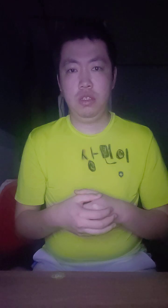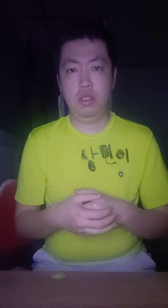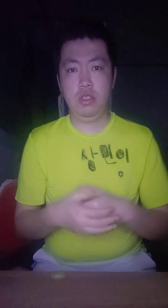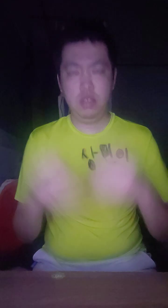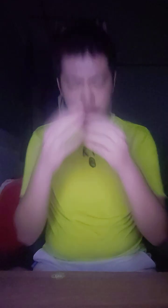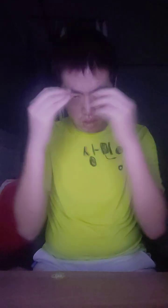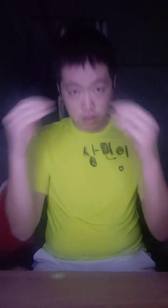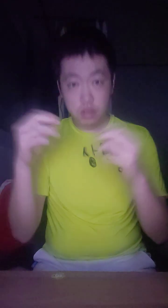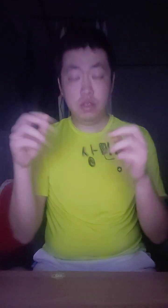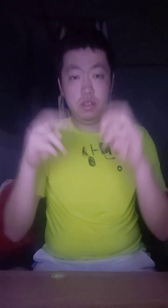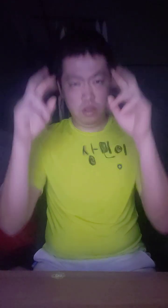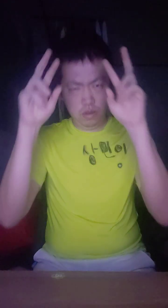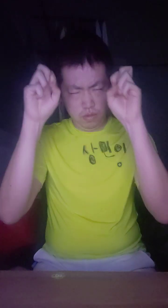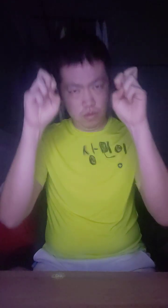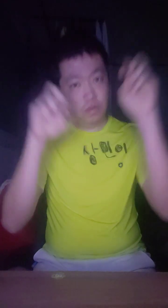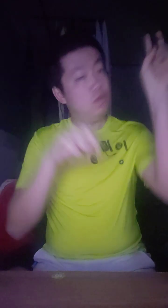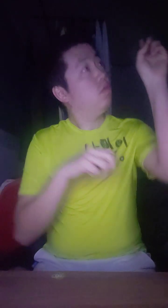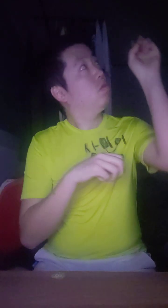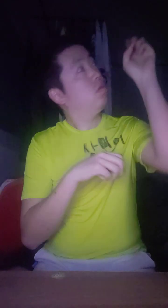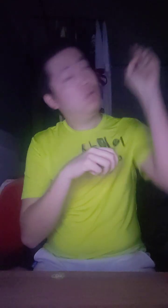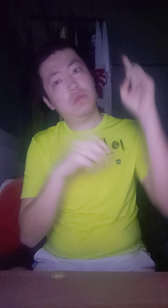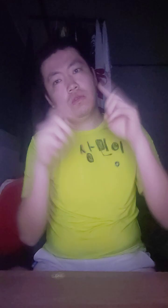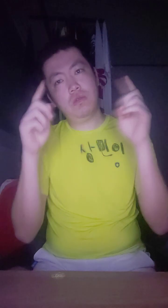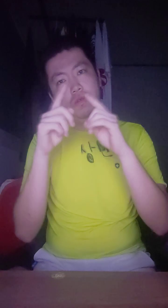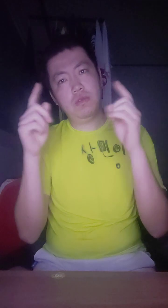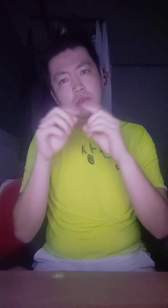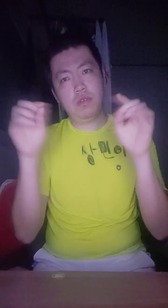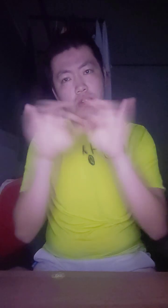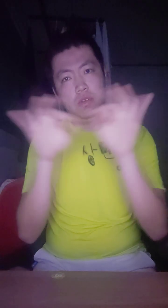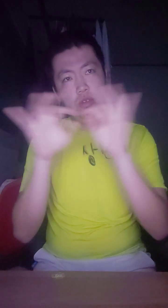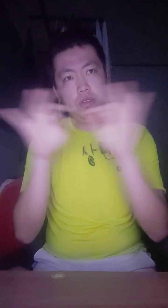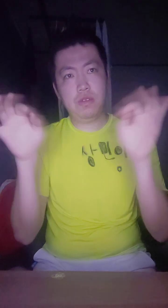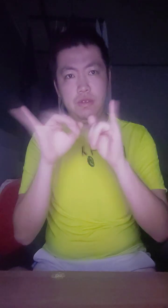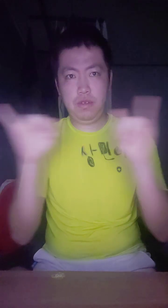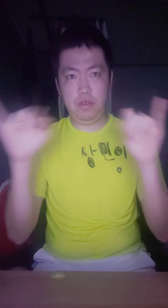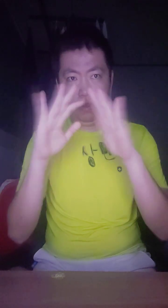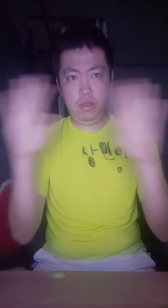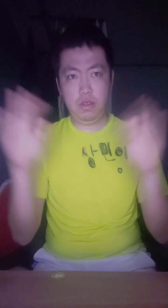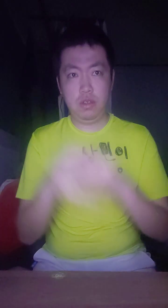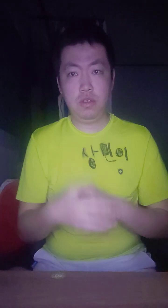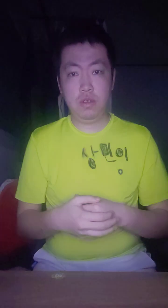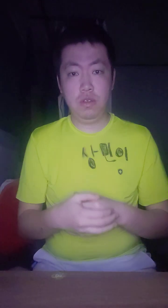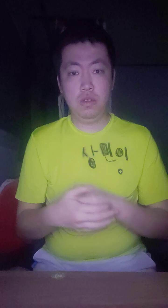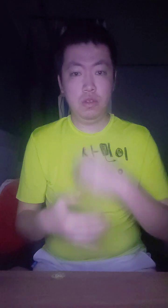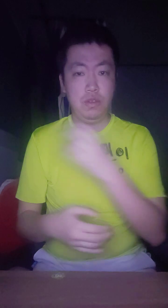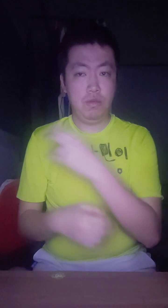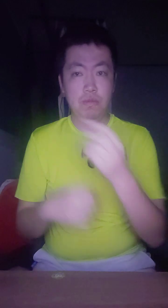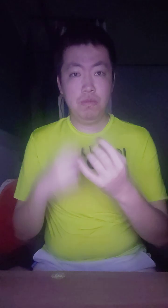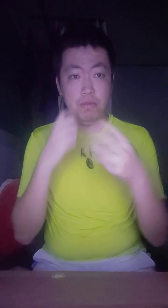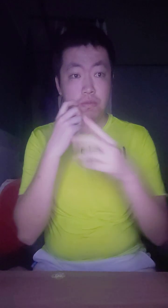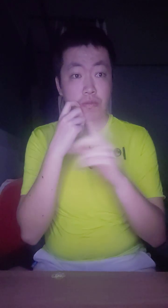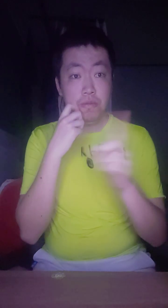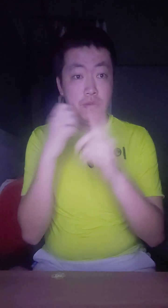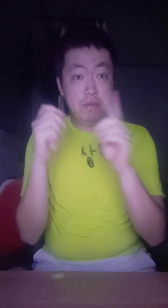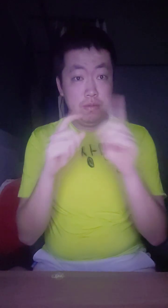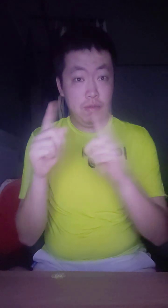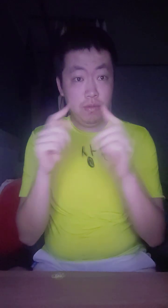아파트 곳곳에 불이 꺼졌고 전기 분전함이 열려 있습니다. 평소처럼 이제 에어컨 틀고 지내다가 이제 전기가